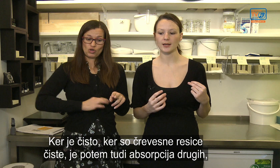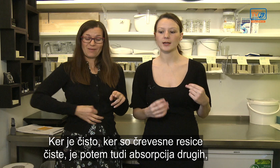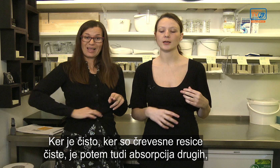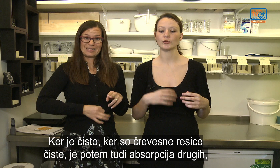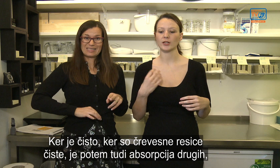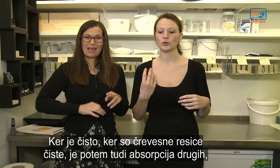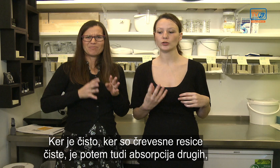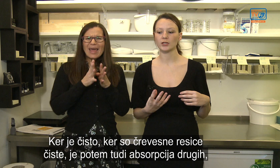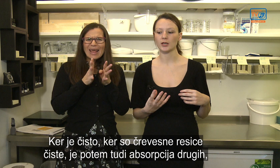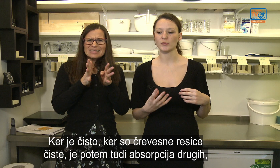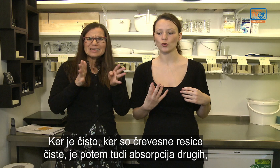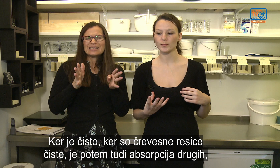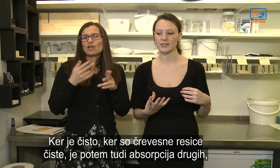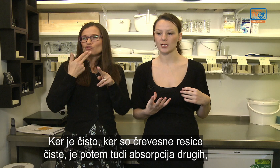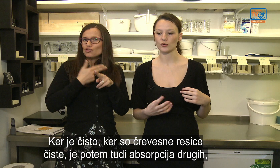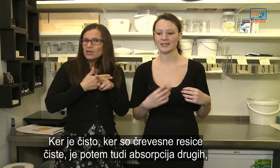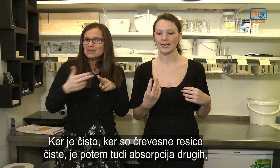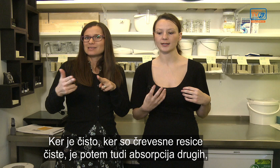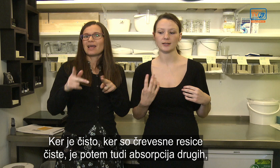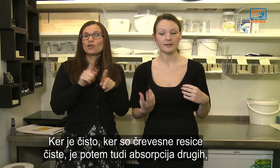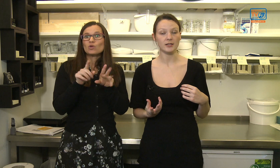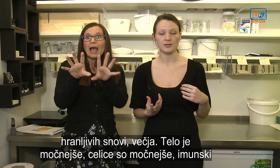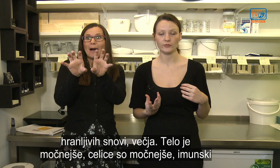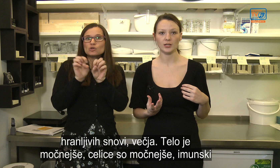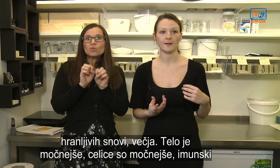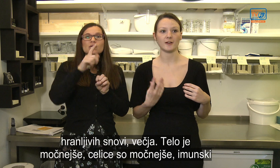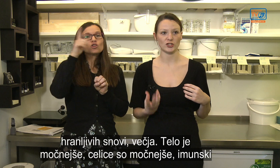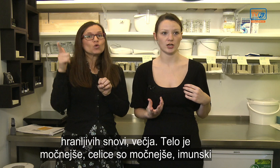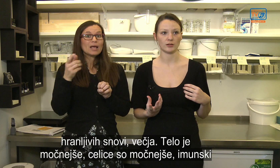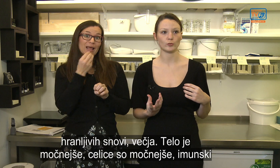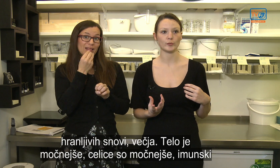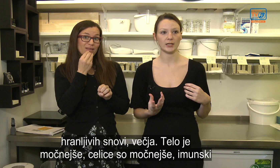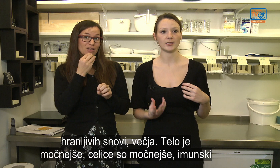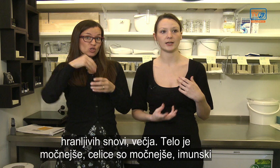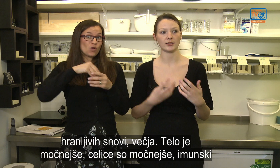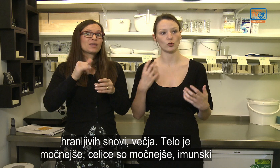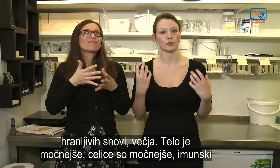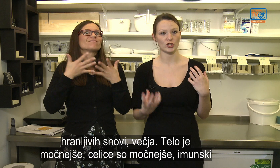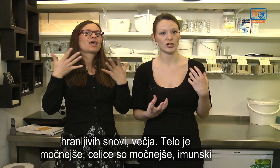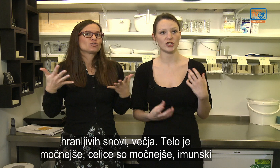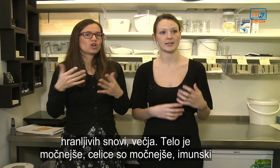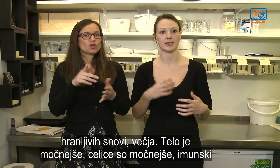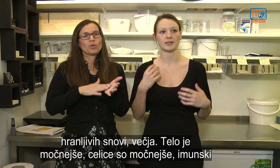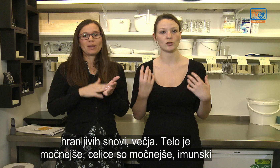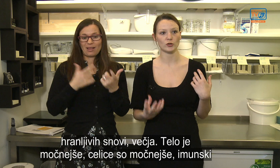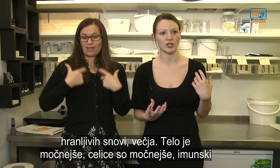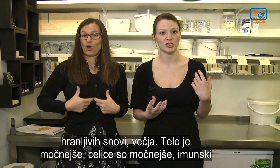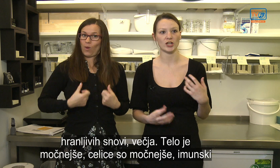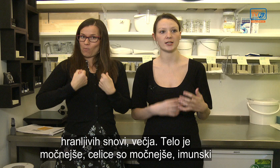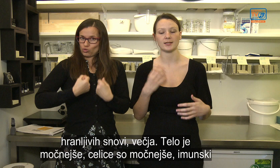je potem tudi absorpcija ostalih hranljivih snovi večja. To pomeni, da je telo močnejše, celice so močnejše in se